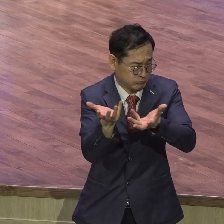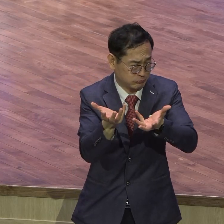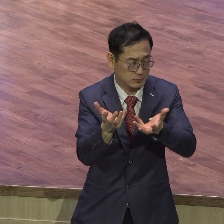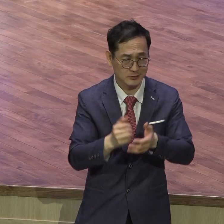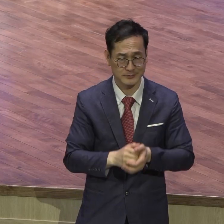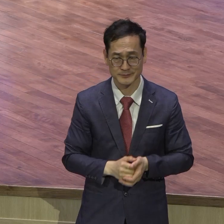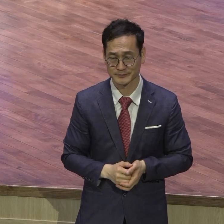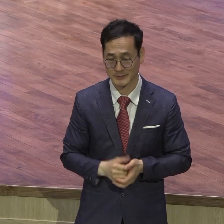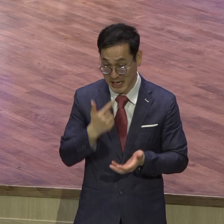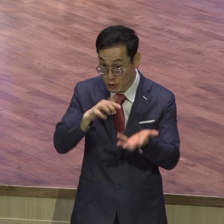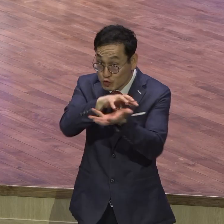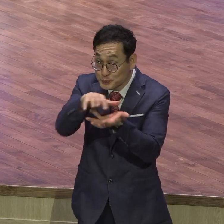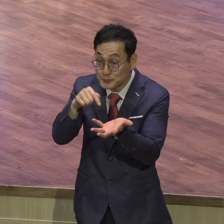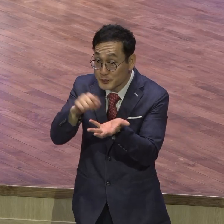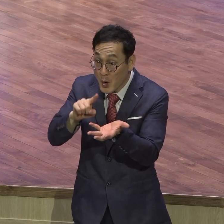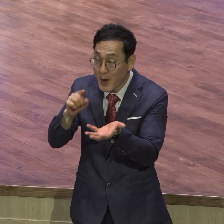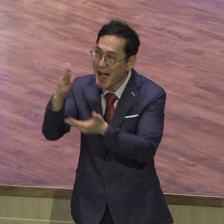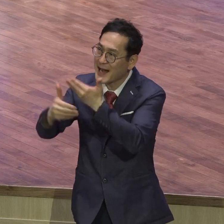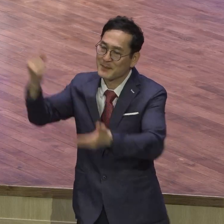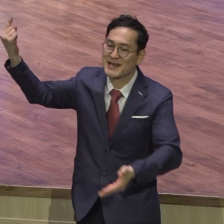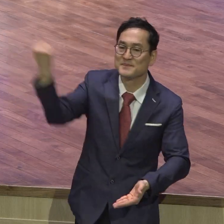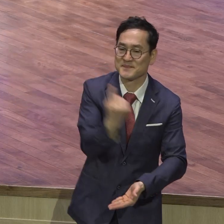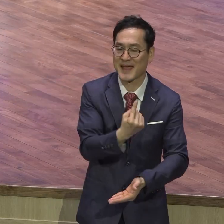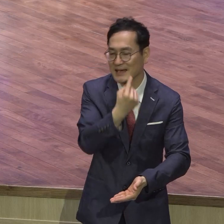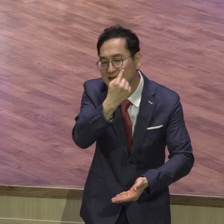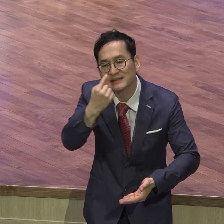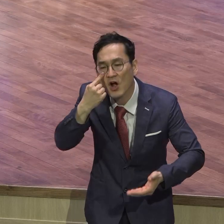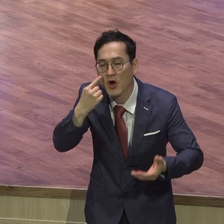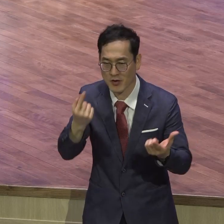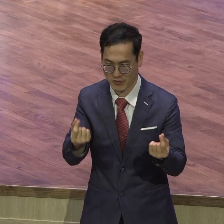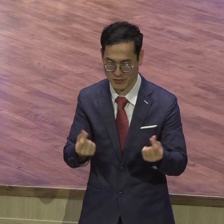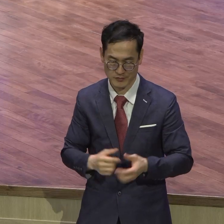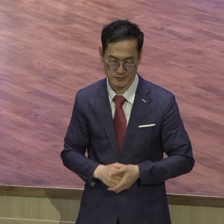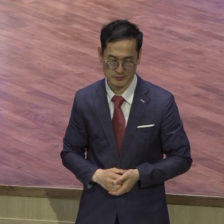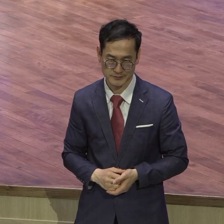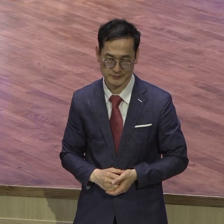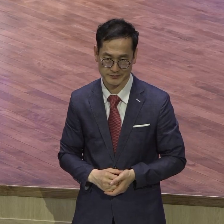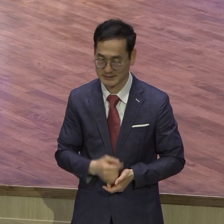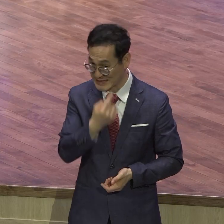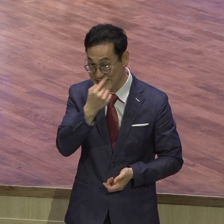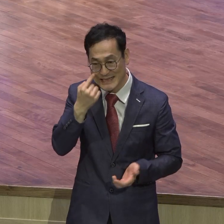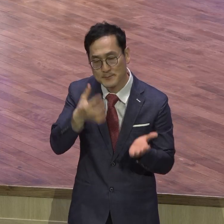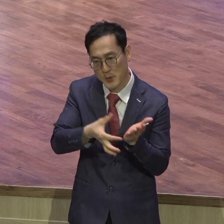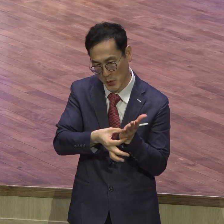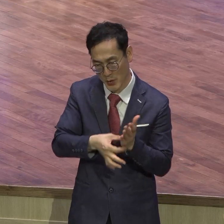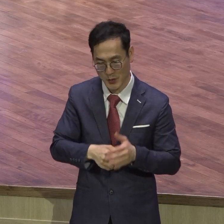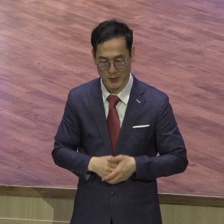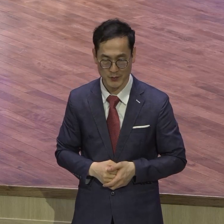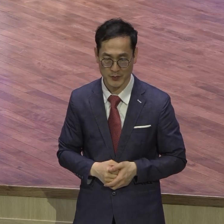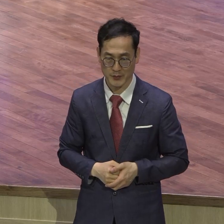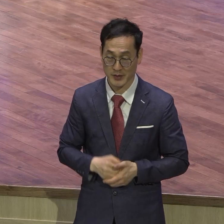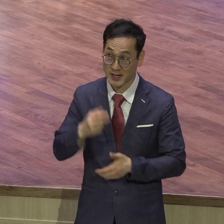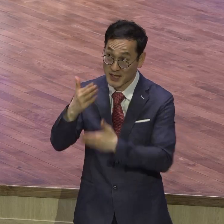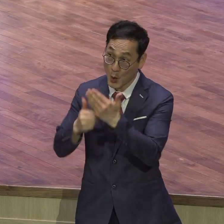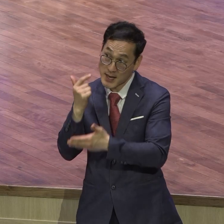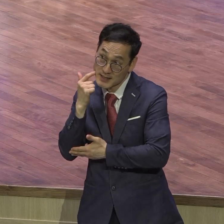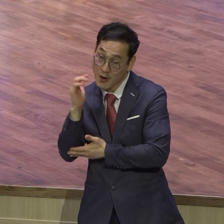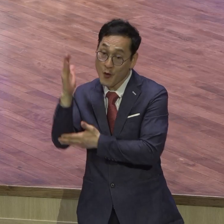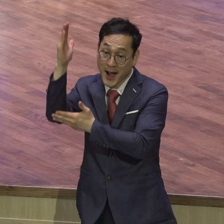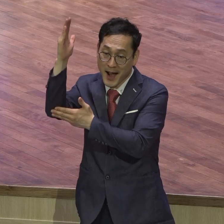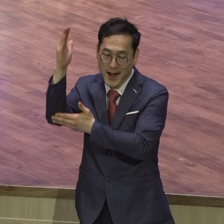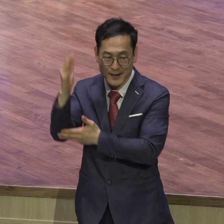여호와 하나님의 임제를 상징합니다 구름이 촥 여호와 영광이 성막에